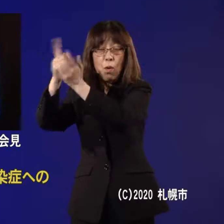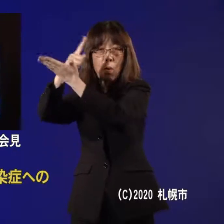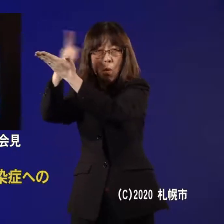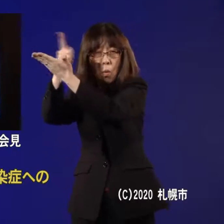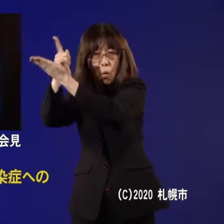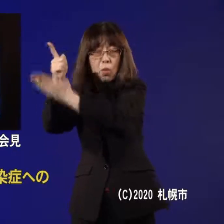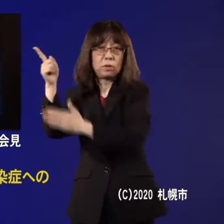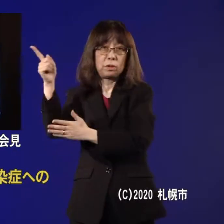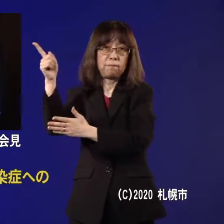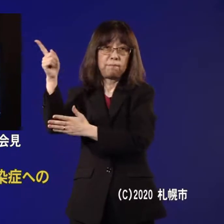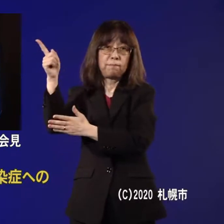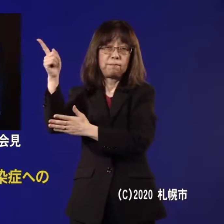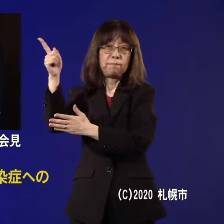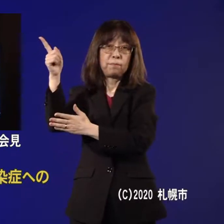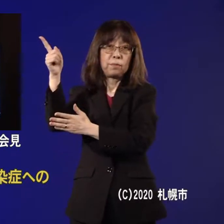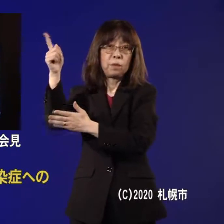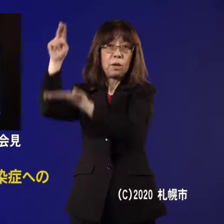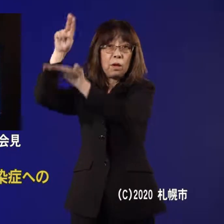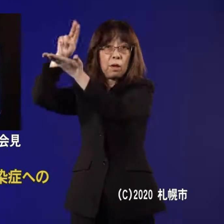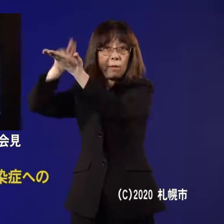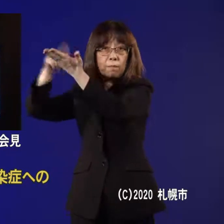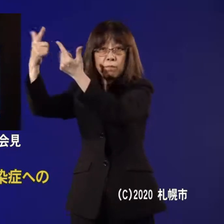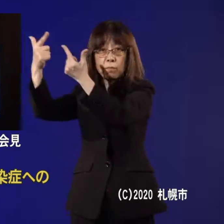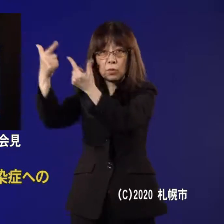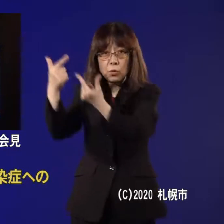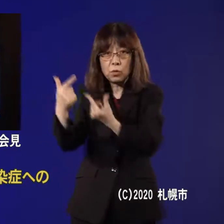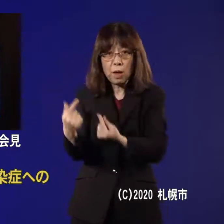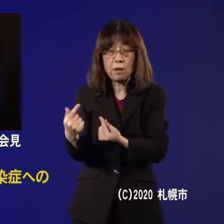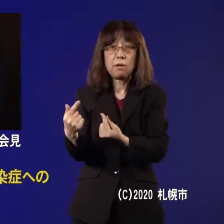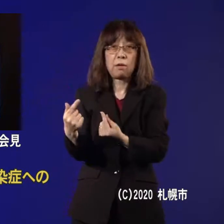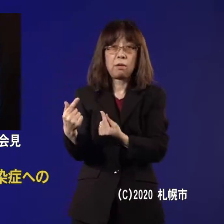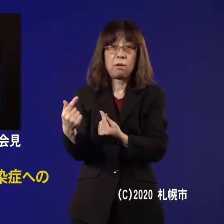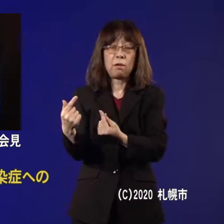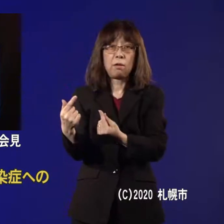ね、踏まえて、